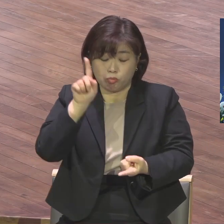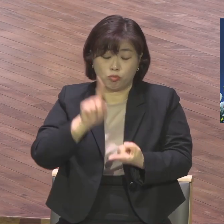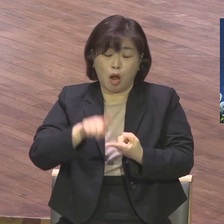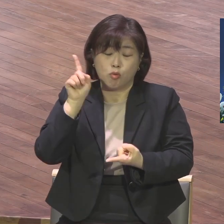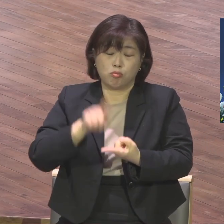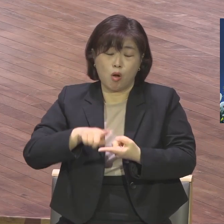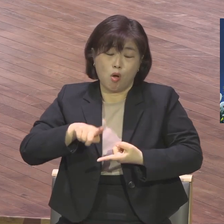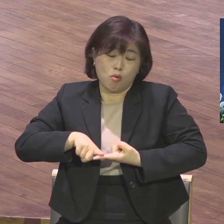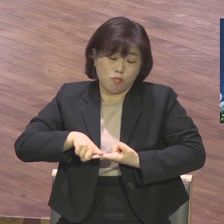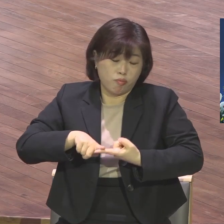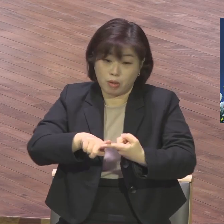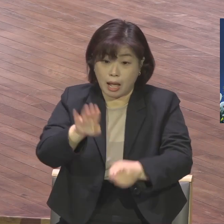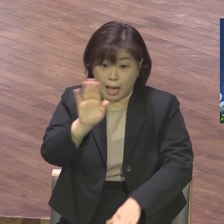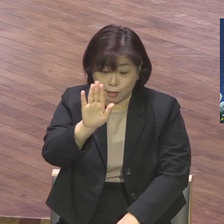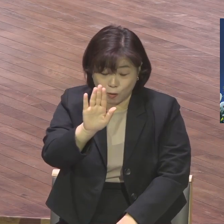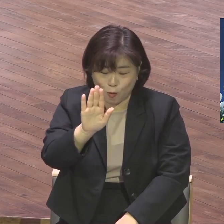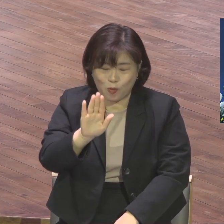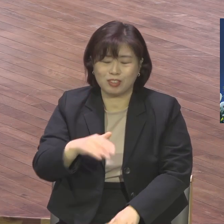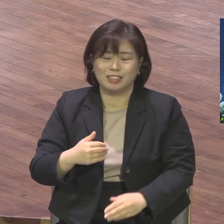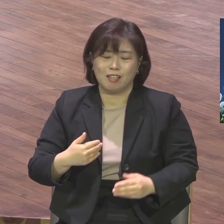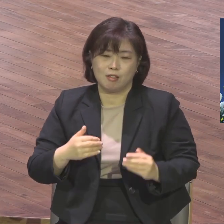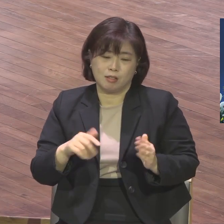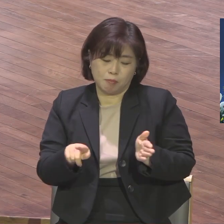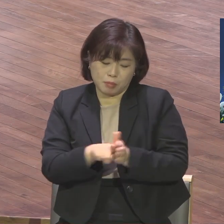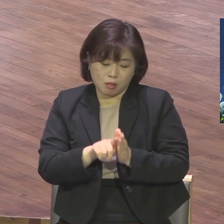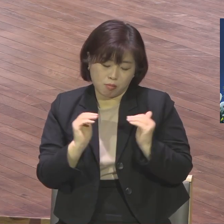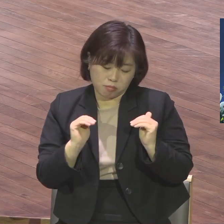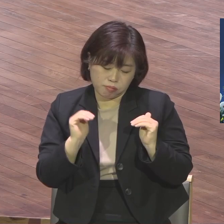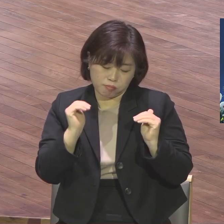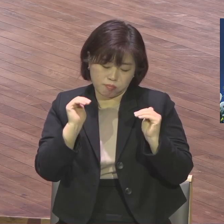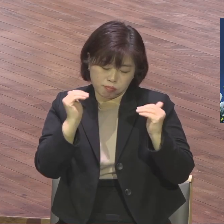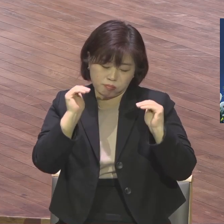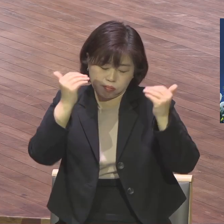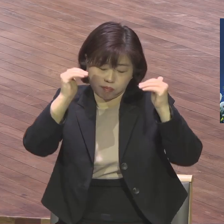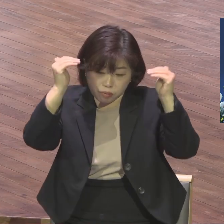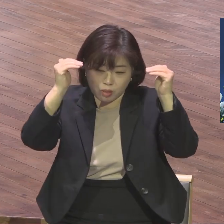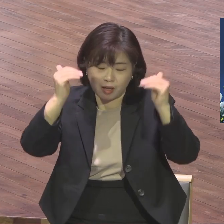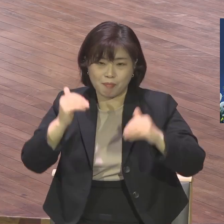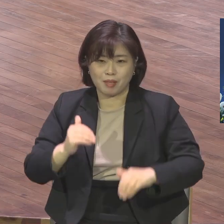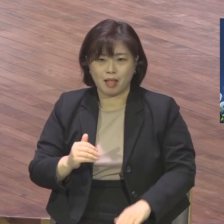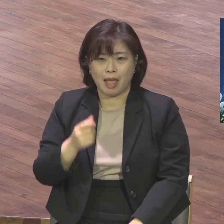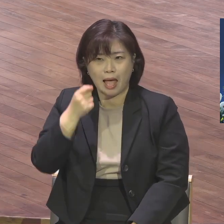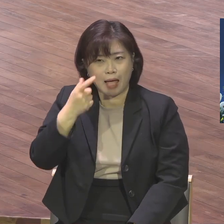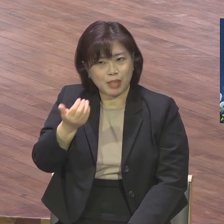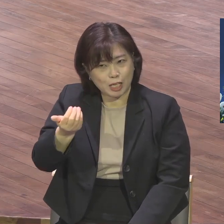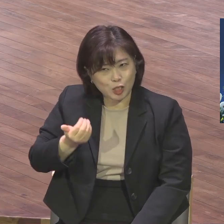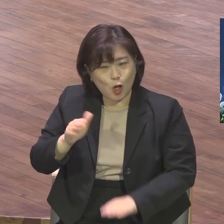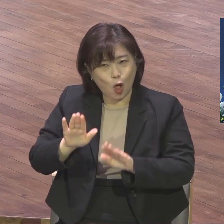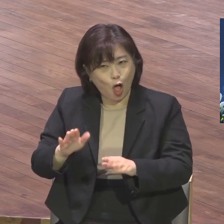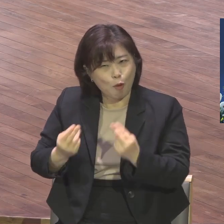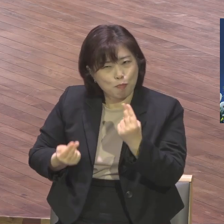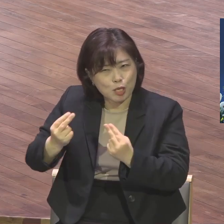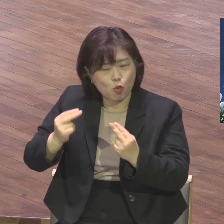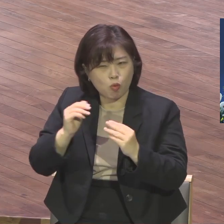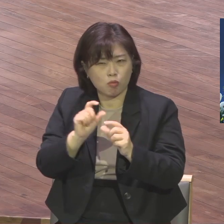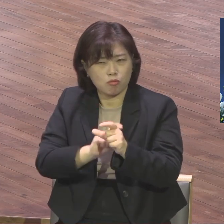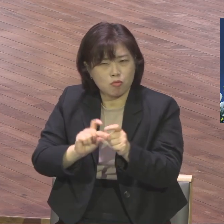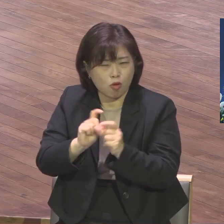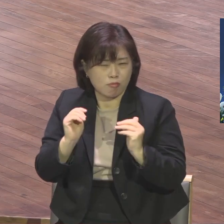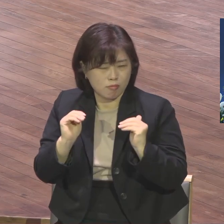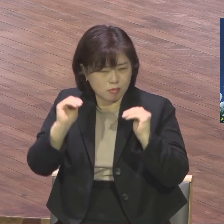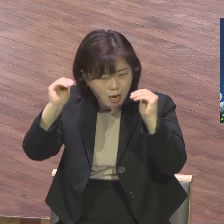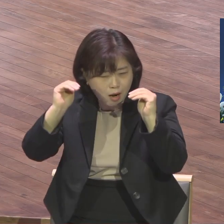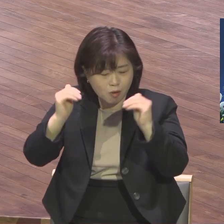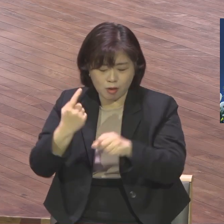올해가, 올해보다는 내년이, 지난달보다는 이달이, 지난주보다는 이번주가 계속 자라가라, 자라가라.